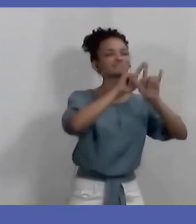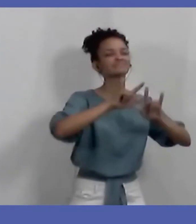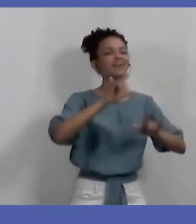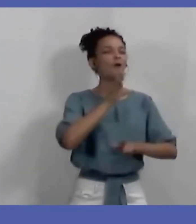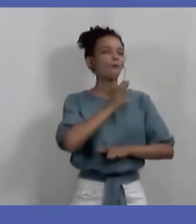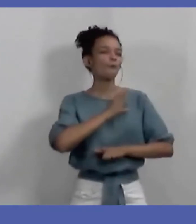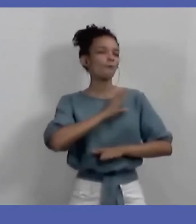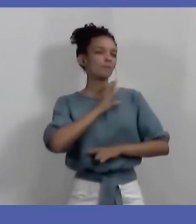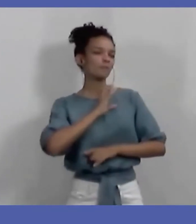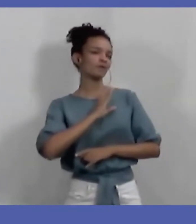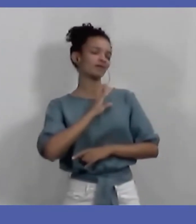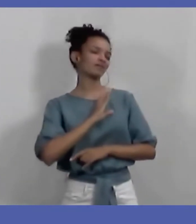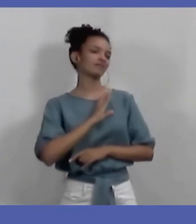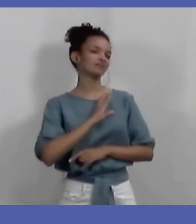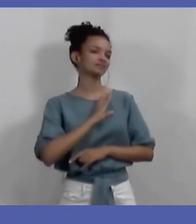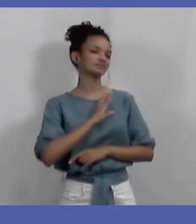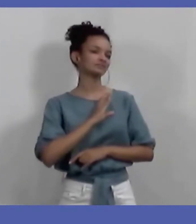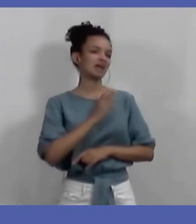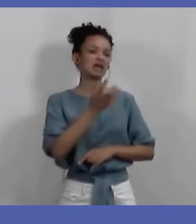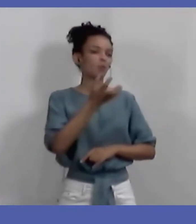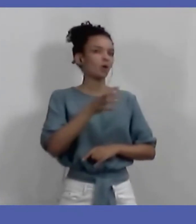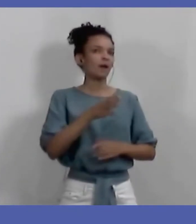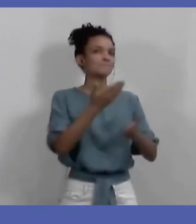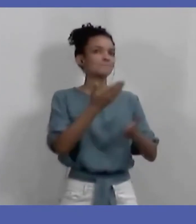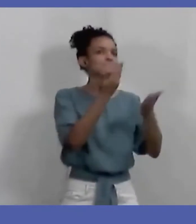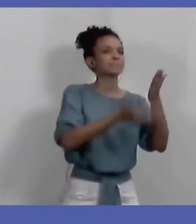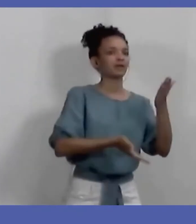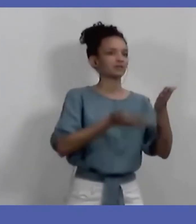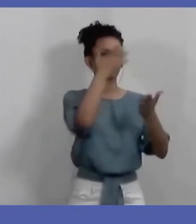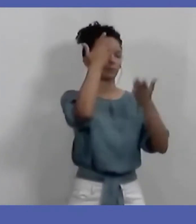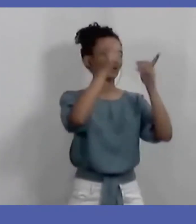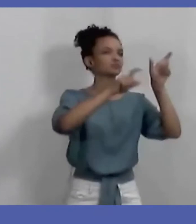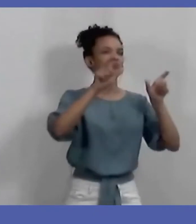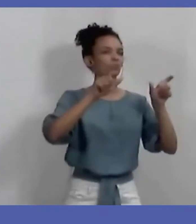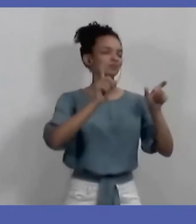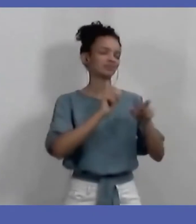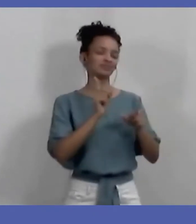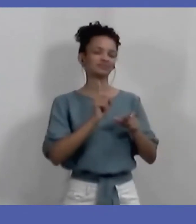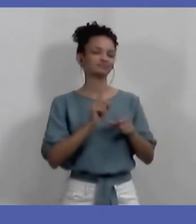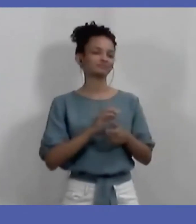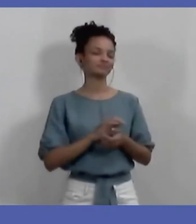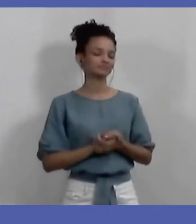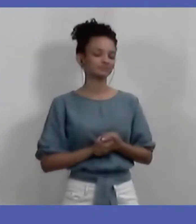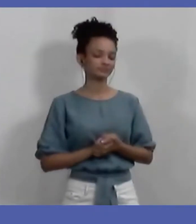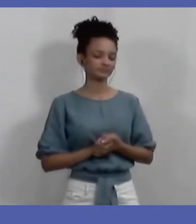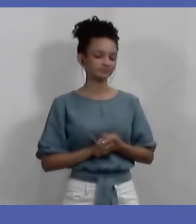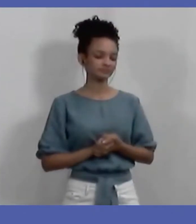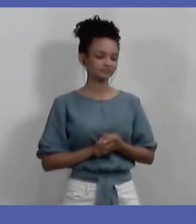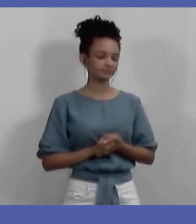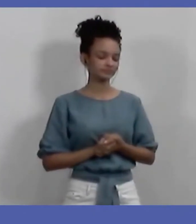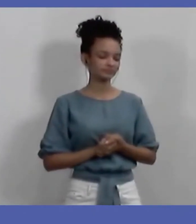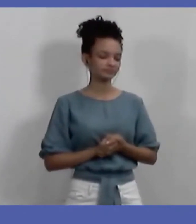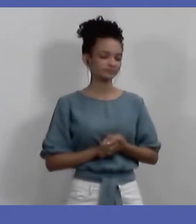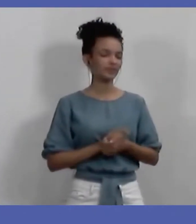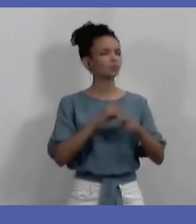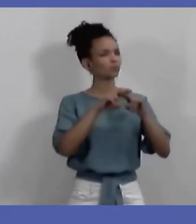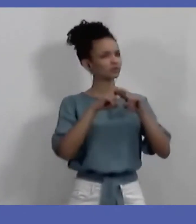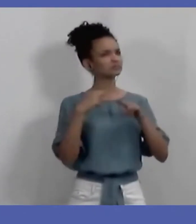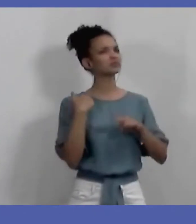que Ele não queria perder ninguém. Ele quer atender a todos. Isso será que é nosso coração?